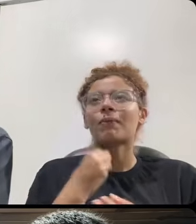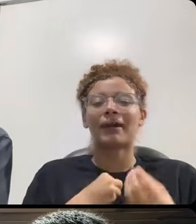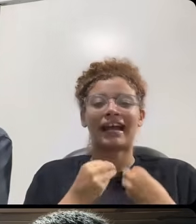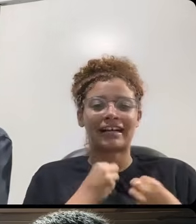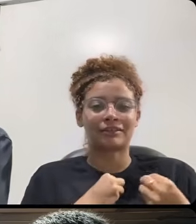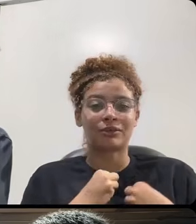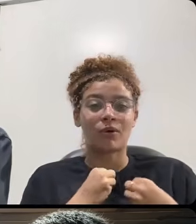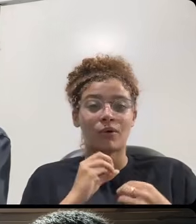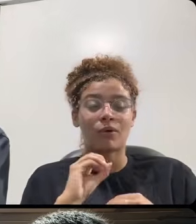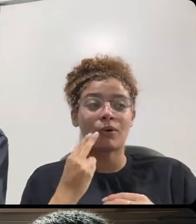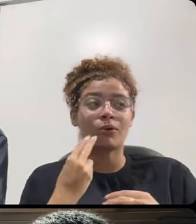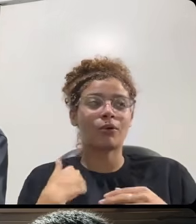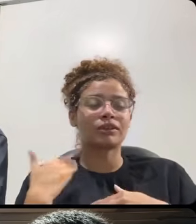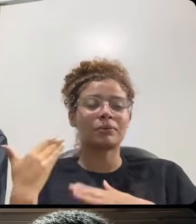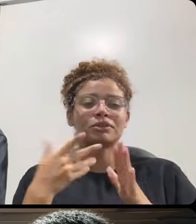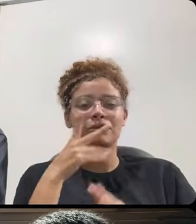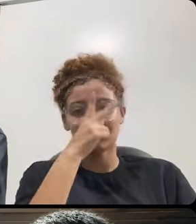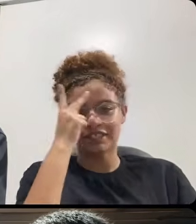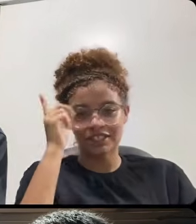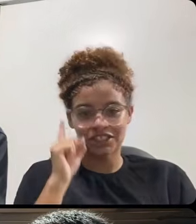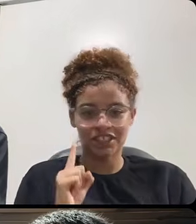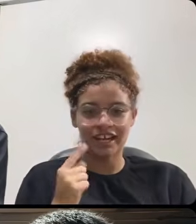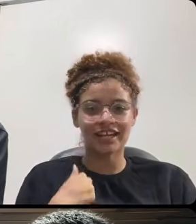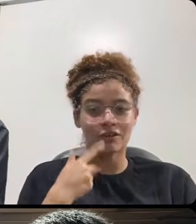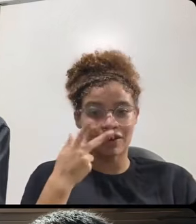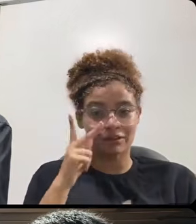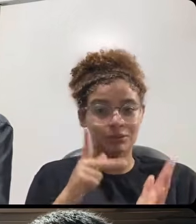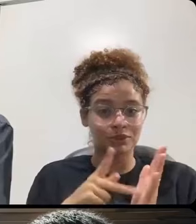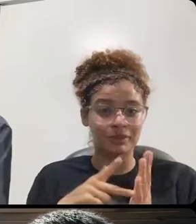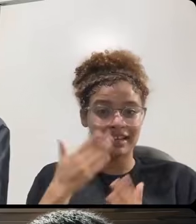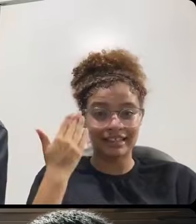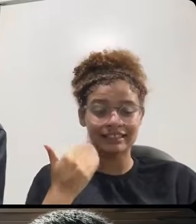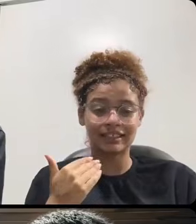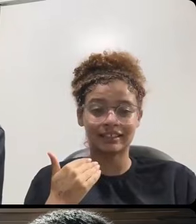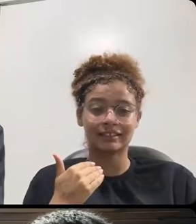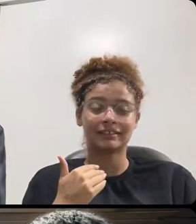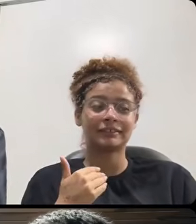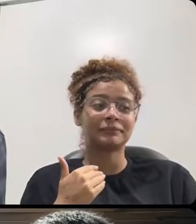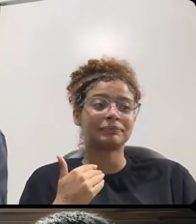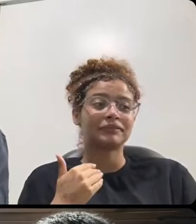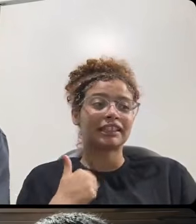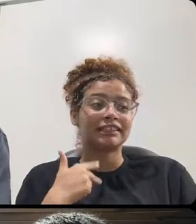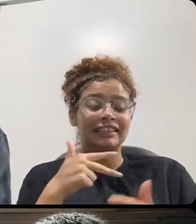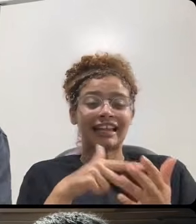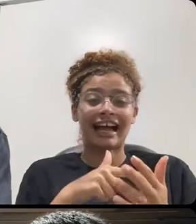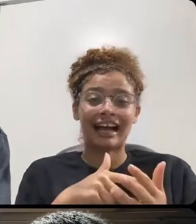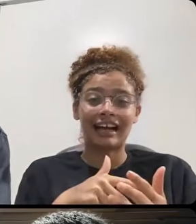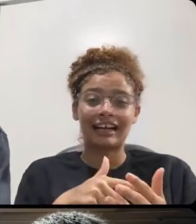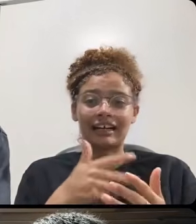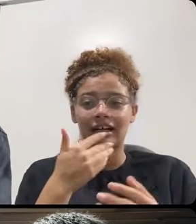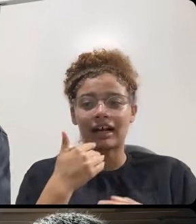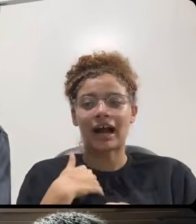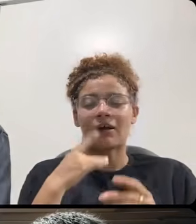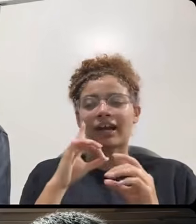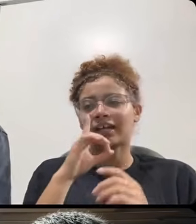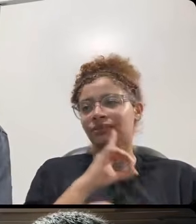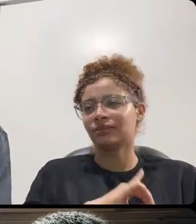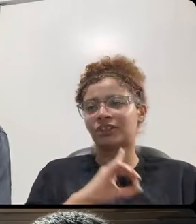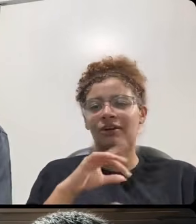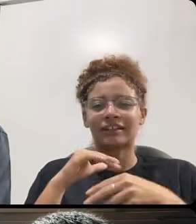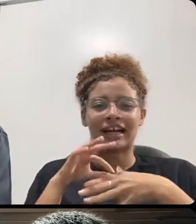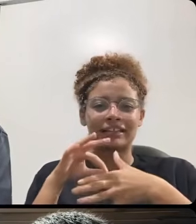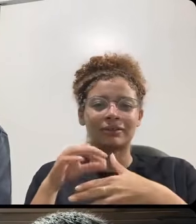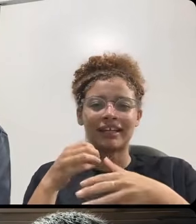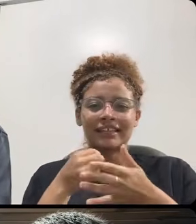Qual foi o pecado? Ou quando a pessoa com deficiência chega, e eu falo por experiência, de ir lá